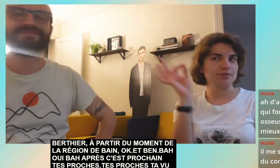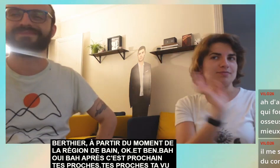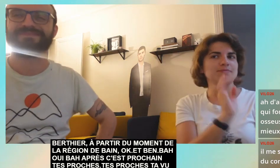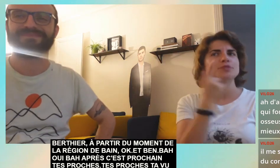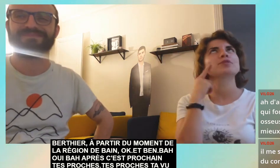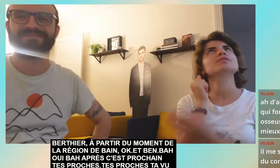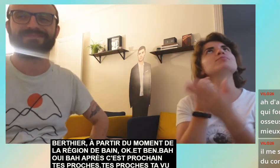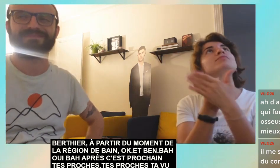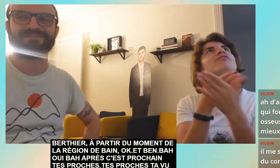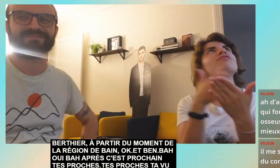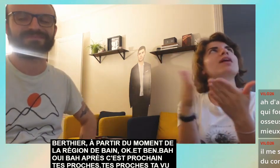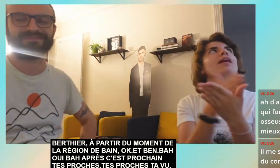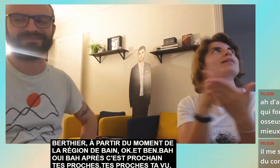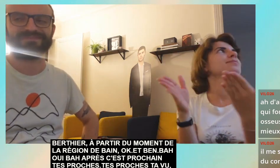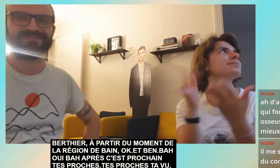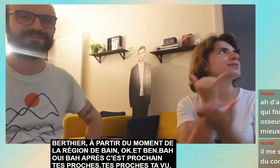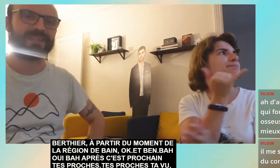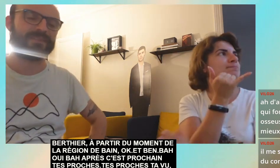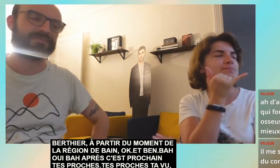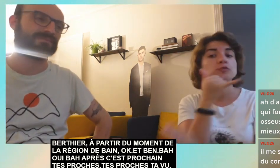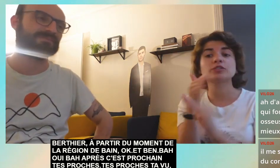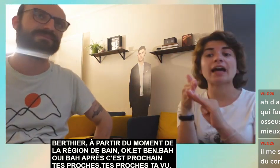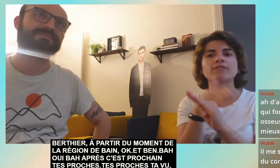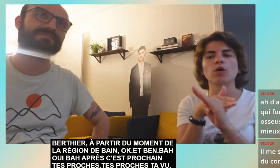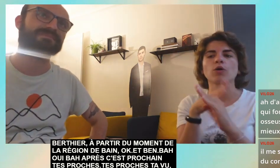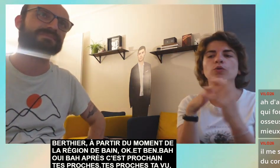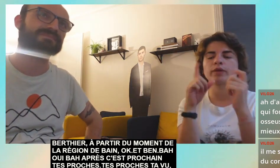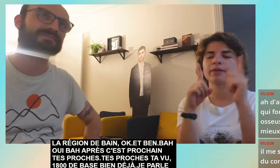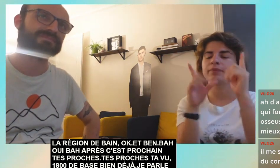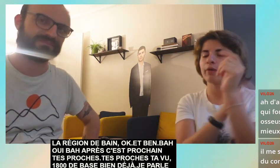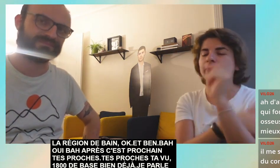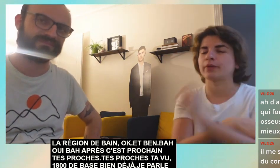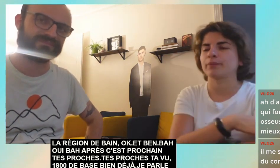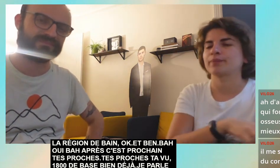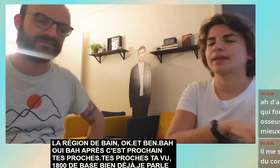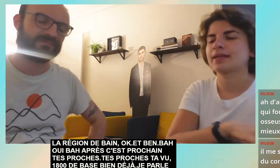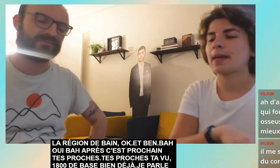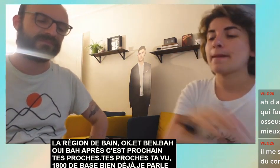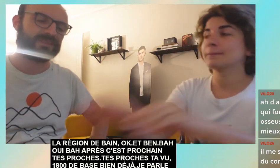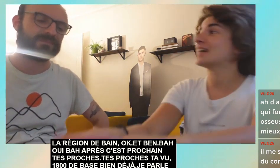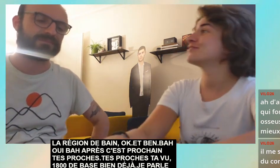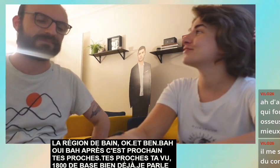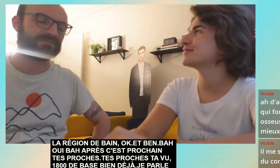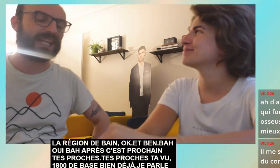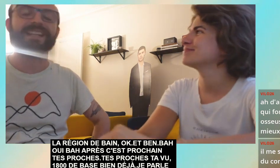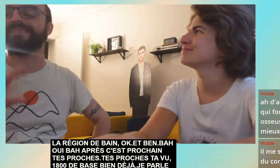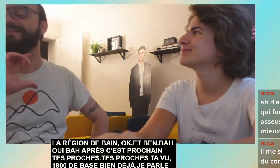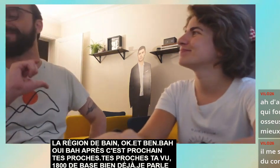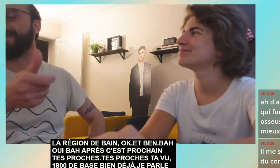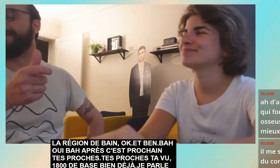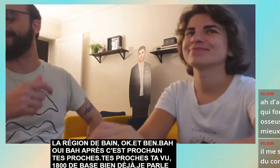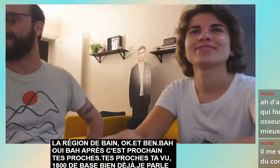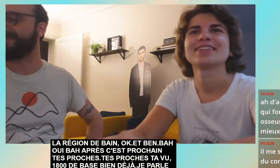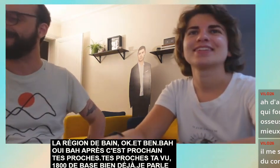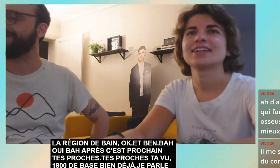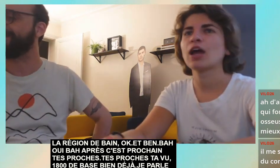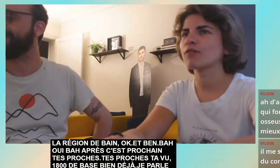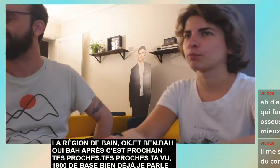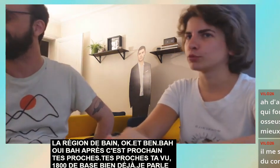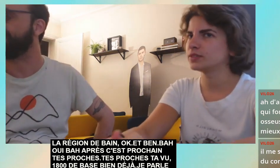Mais je pense que c'était fin. Voilà. Juste avant qu'on gagne la semaine. Bah, Allez, paf. là, elle va plus vite.